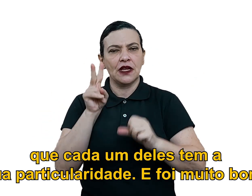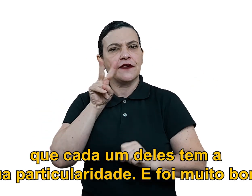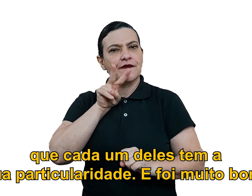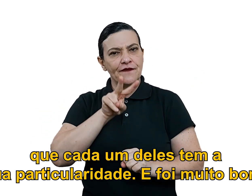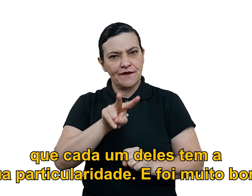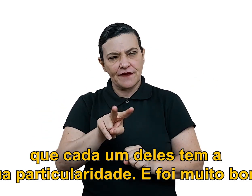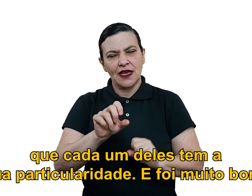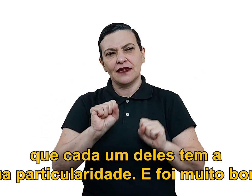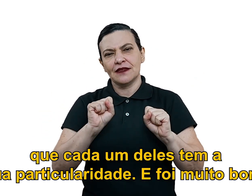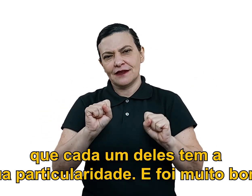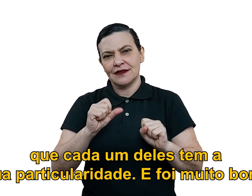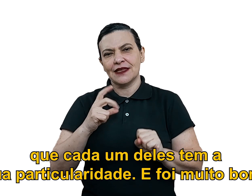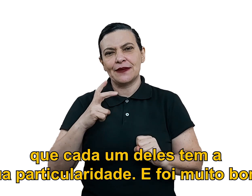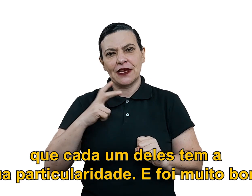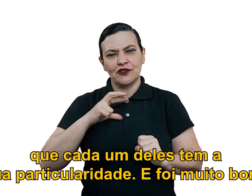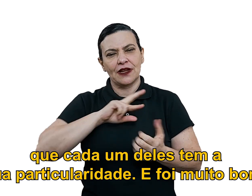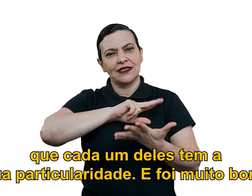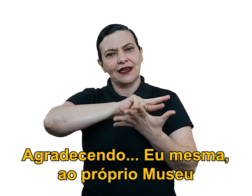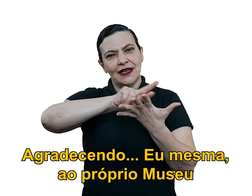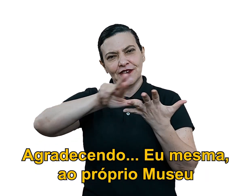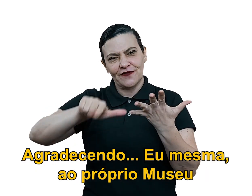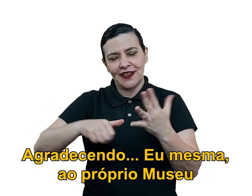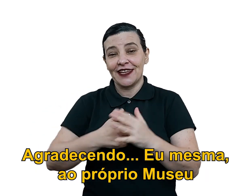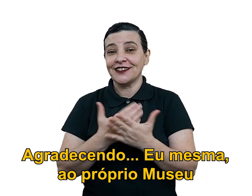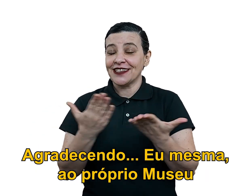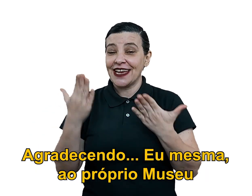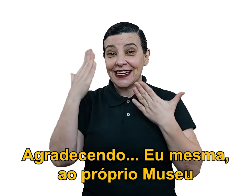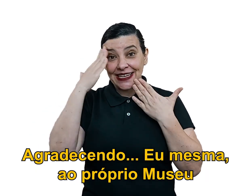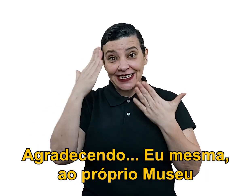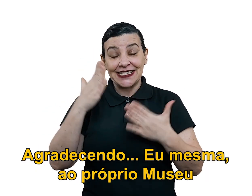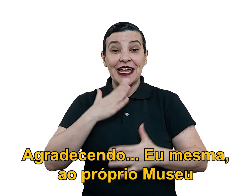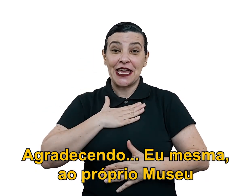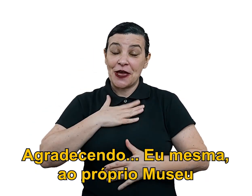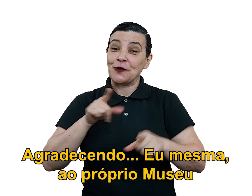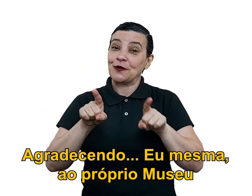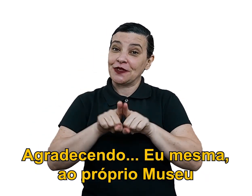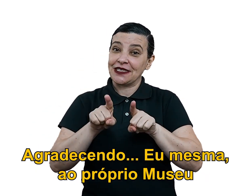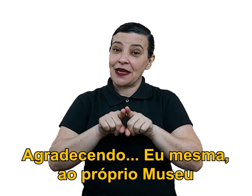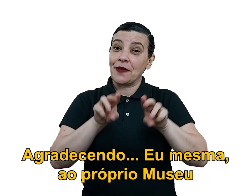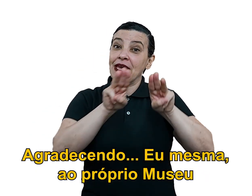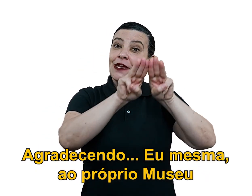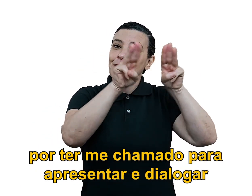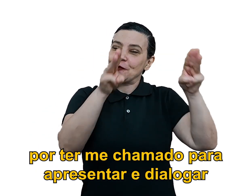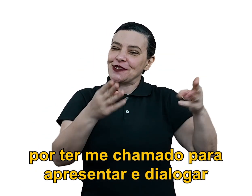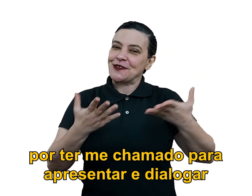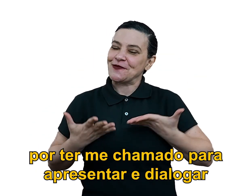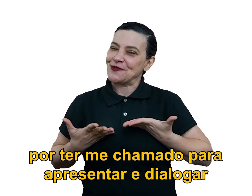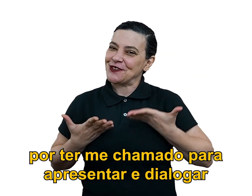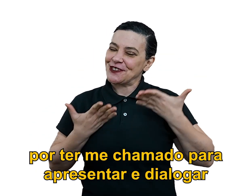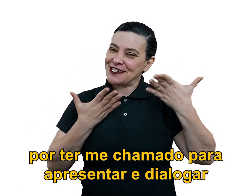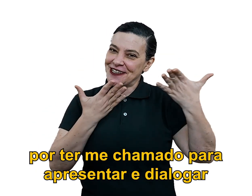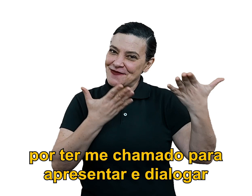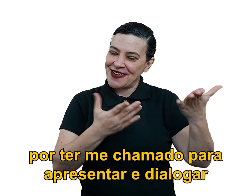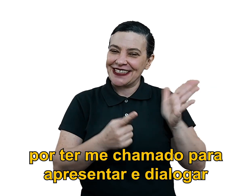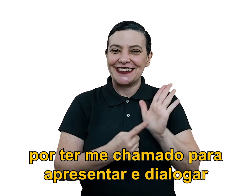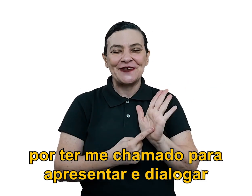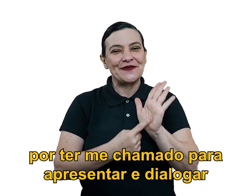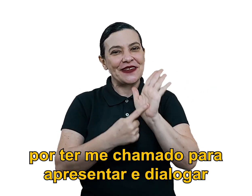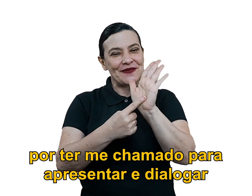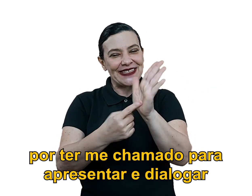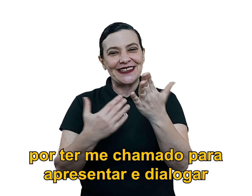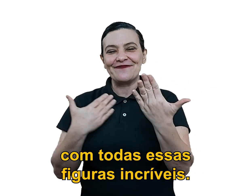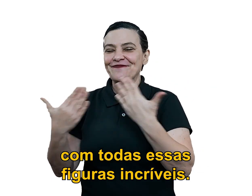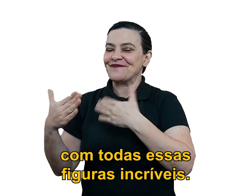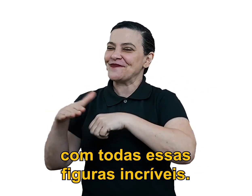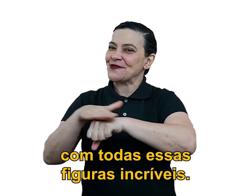deles tem a sua particularidade. Foi muito bom. Agradecendo até eu mesma, né? Agradecendo o próprio museu por terem me chamado para apresentar e